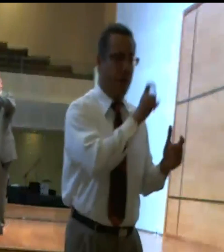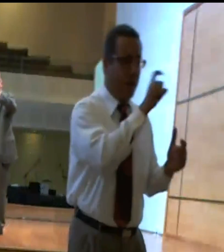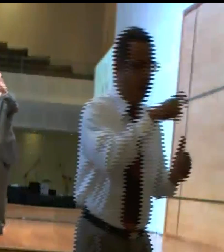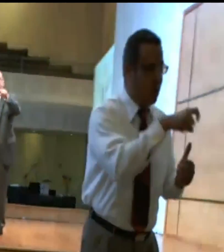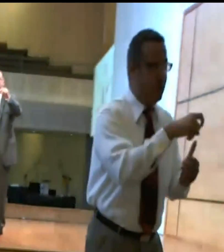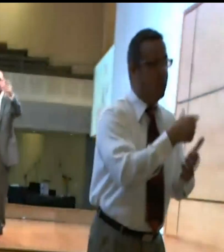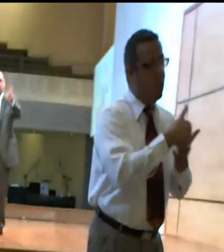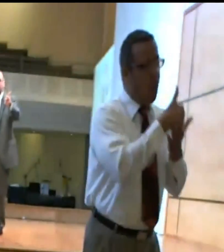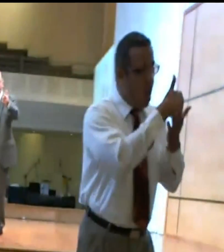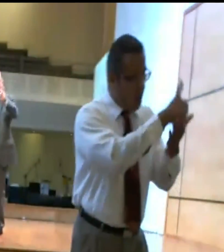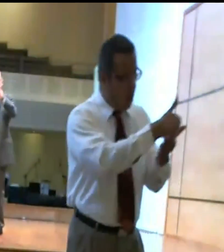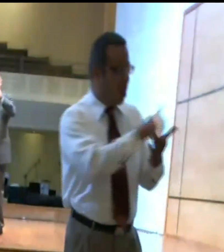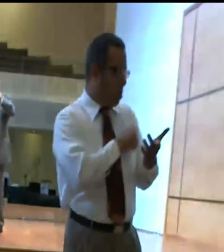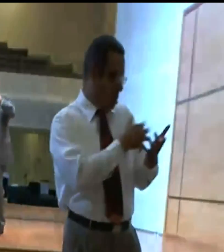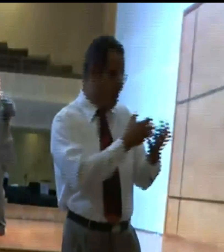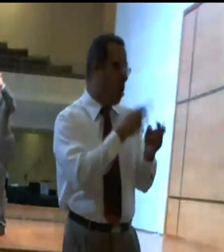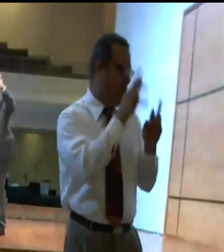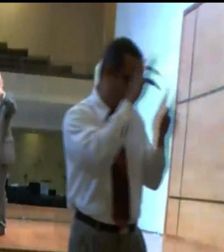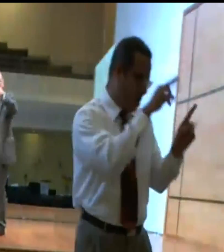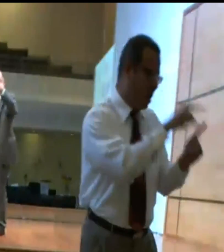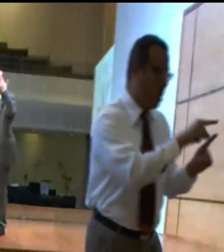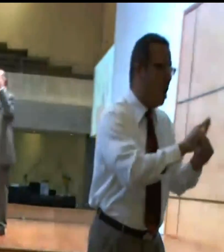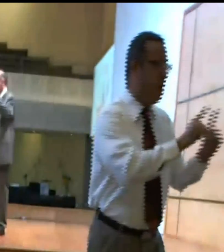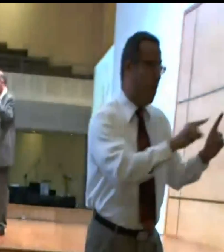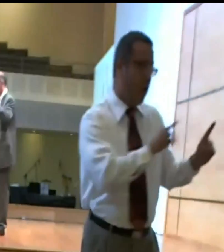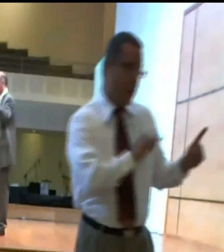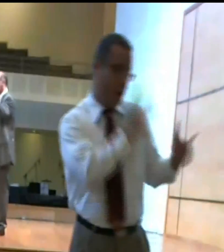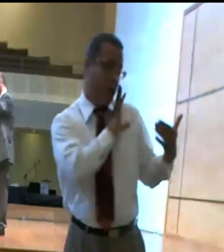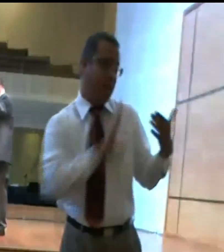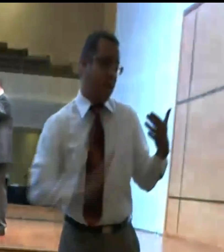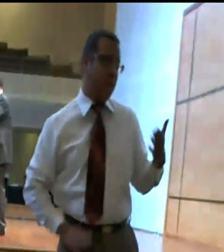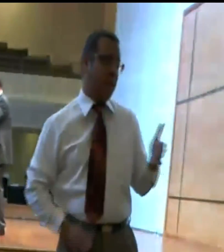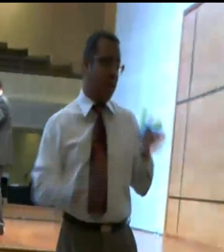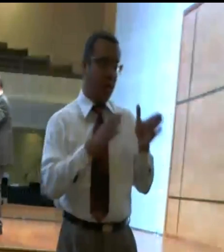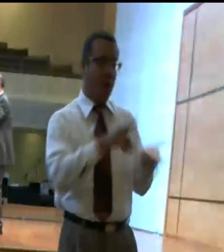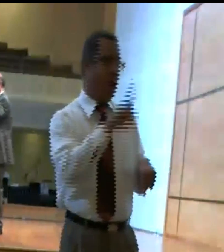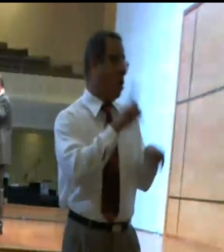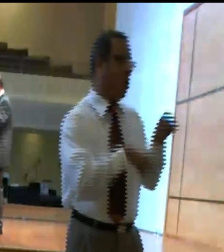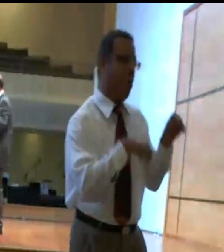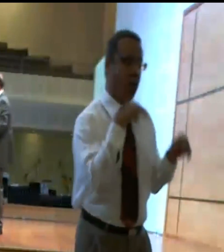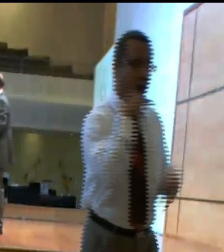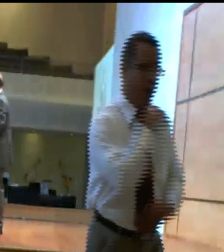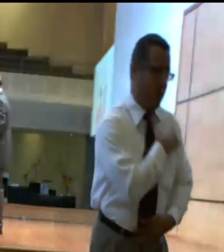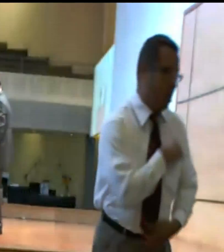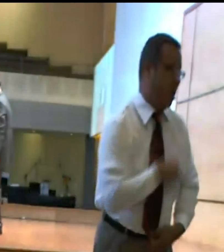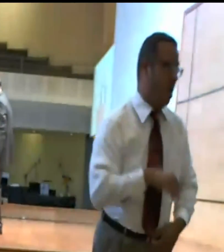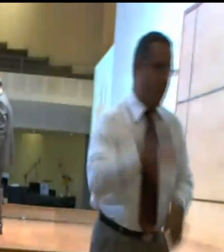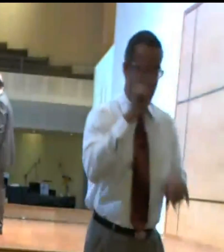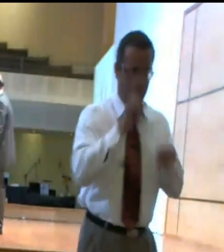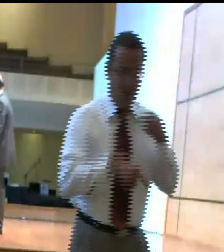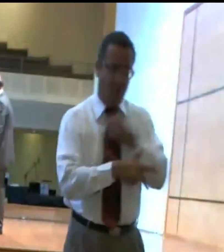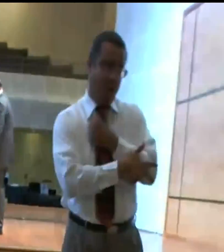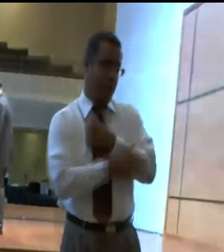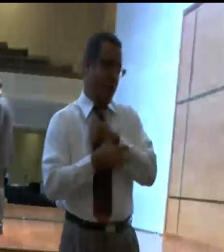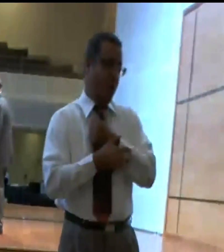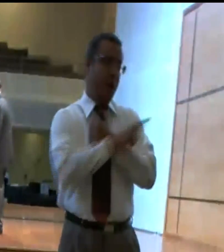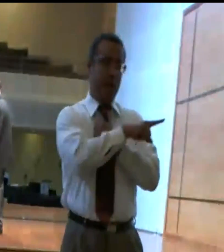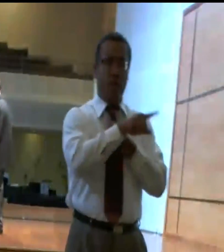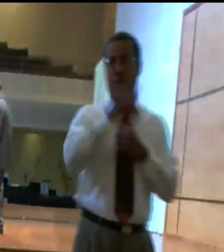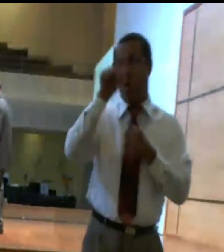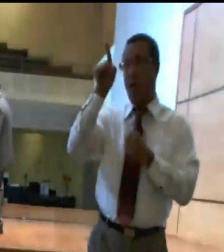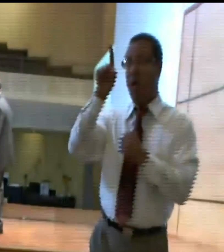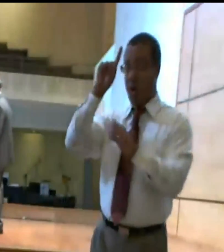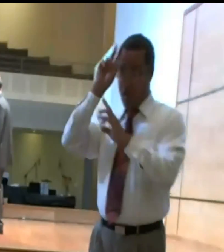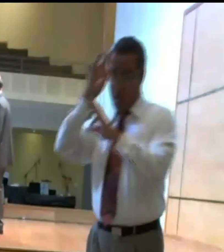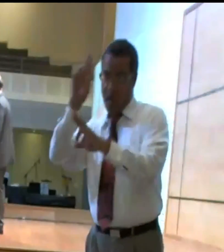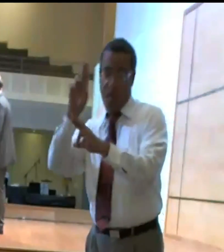cueste la vida. Es interesante notar que tanto Pablo como Pedro escribieron acerca del respeto y la obediencia que le debemos a la